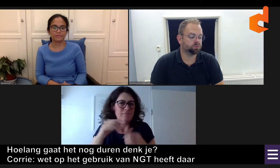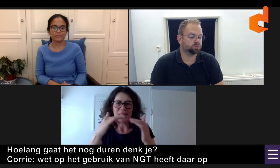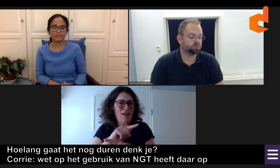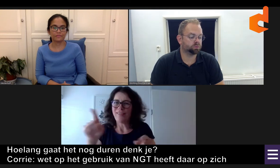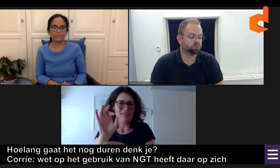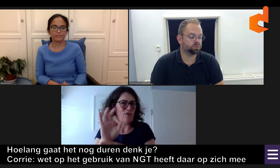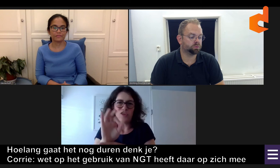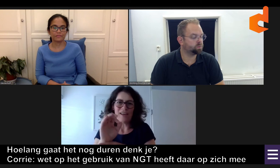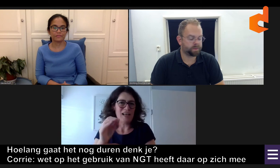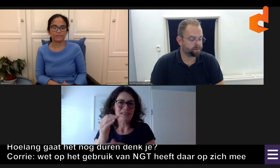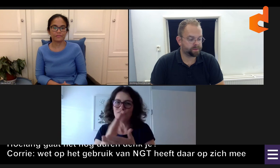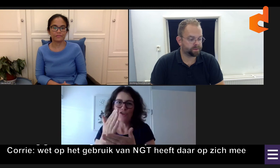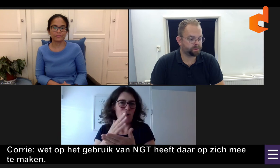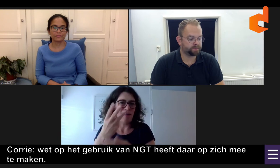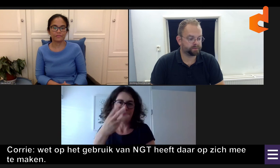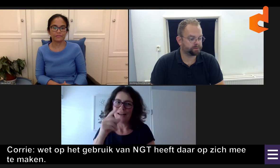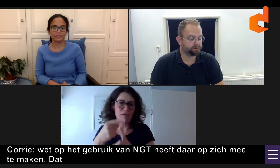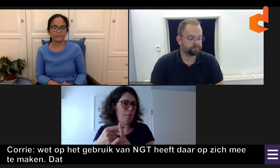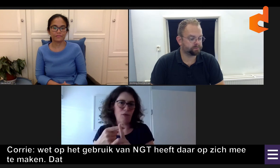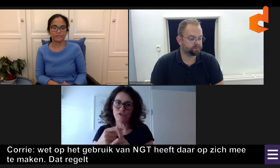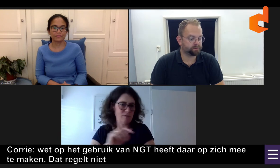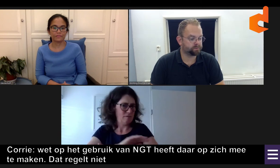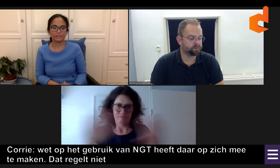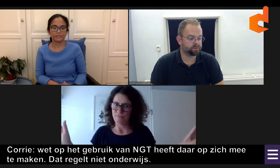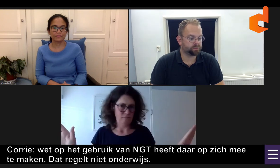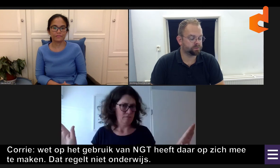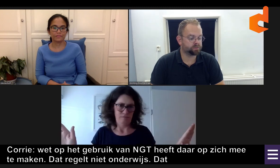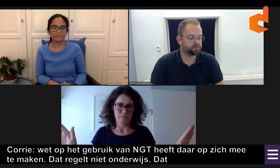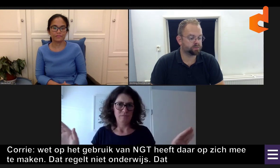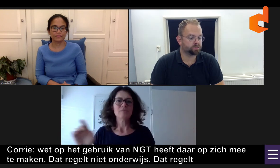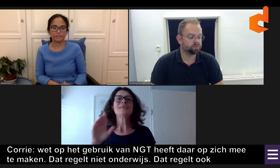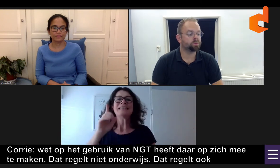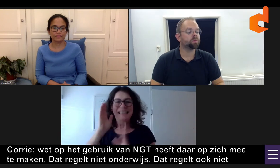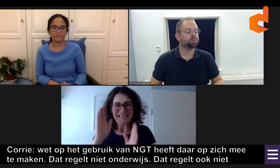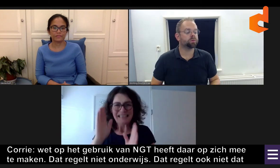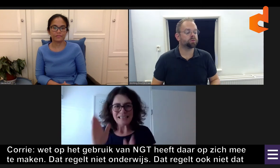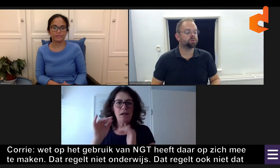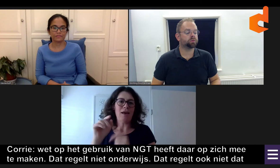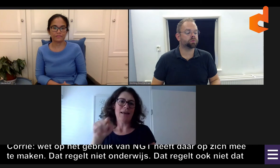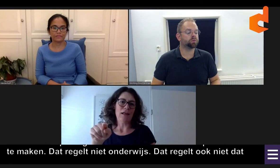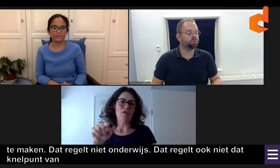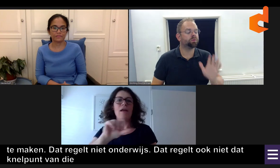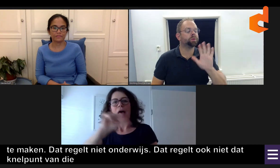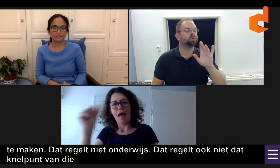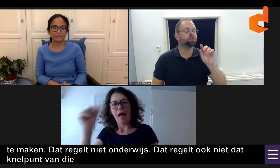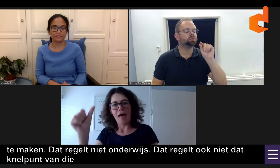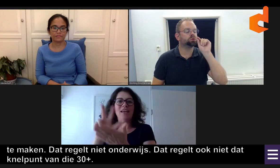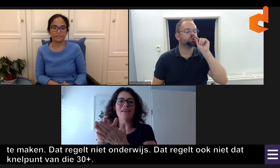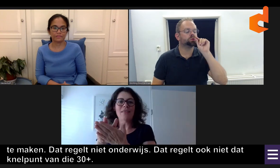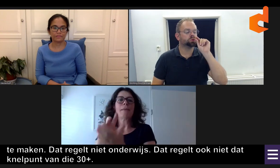maken. He, dat regelt niet onderwijs. Dat regelt ook niet dat knelpunt van die 30 plus.